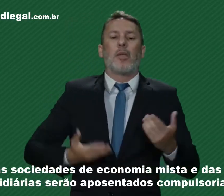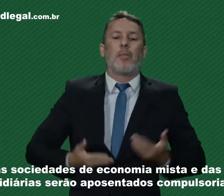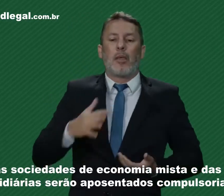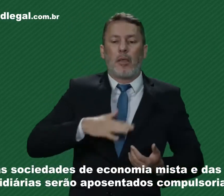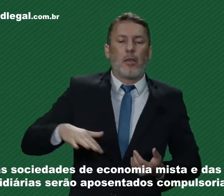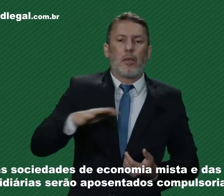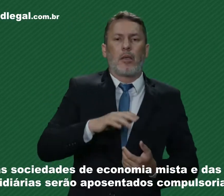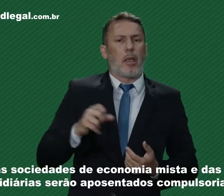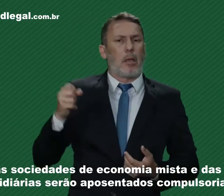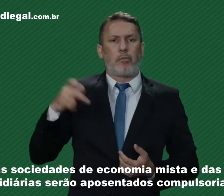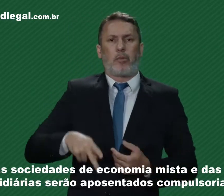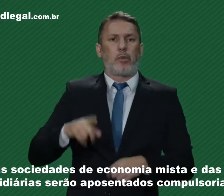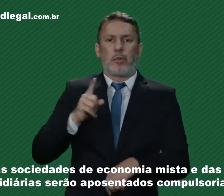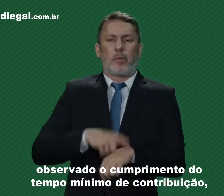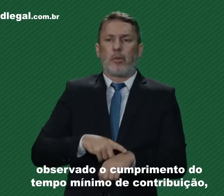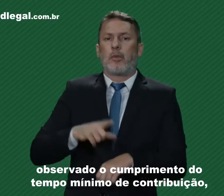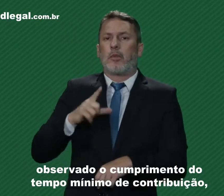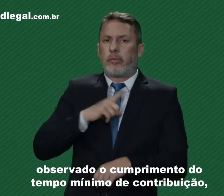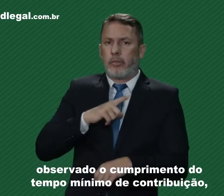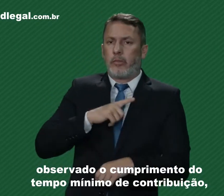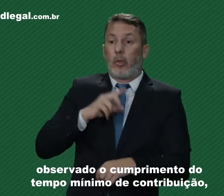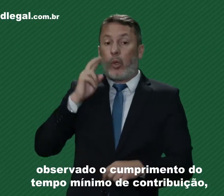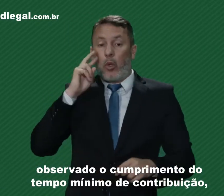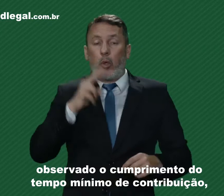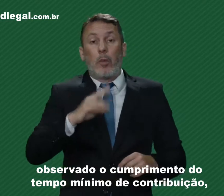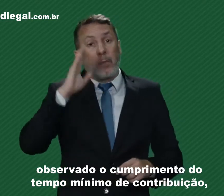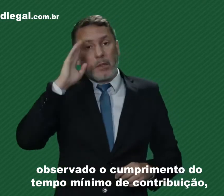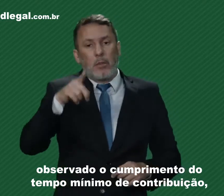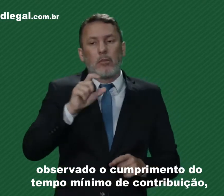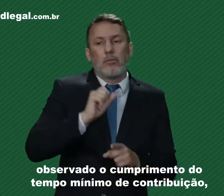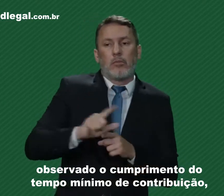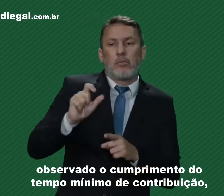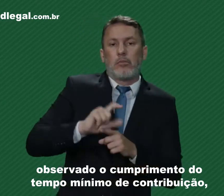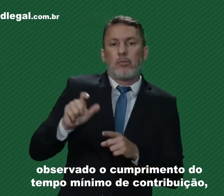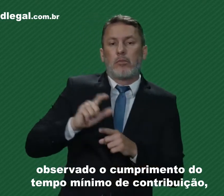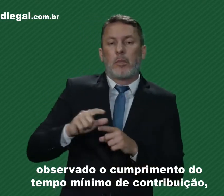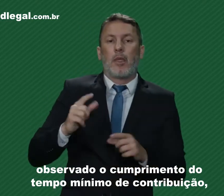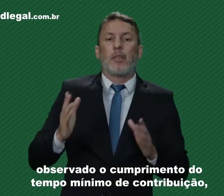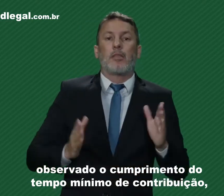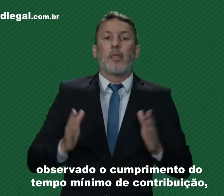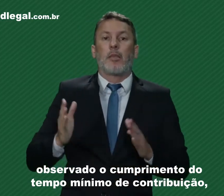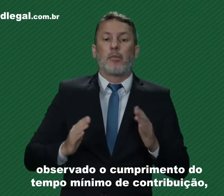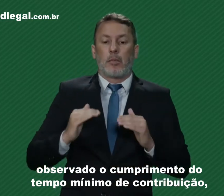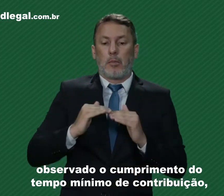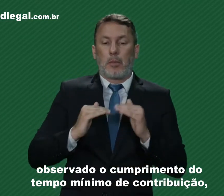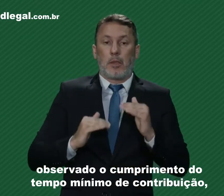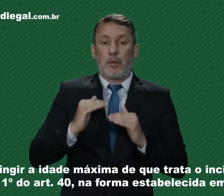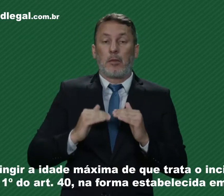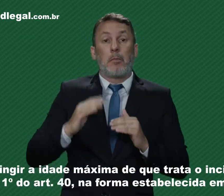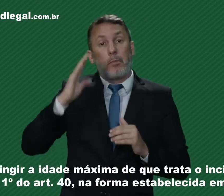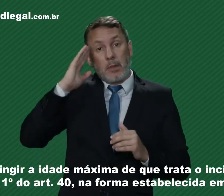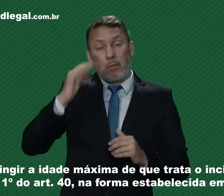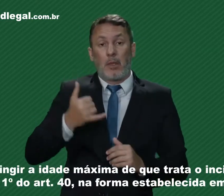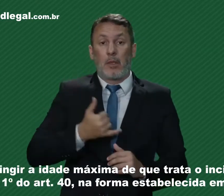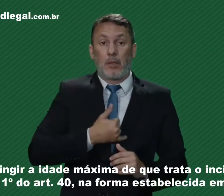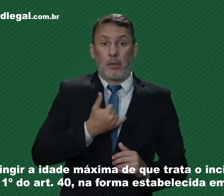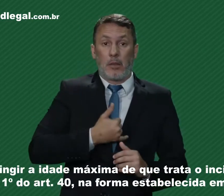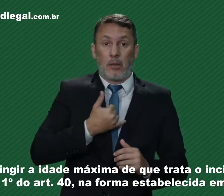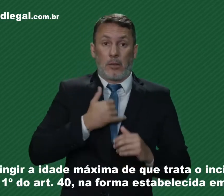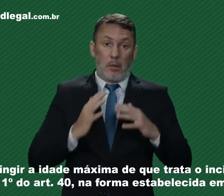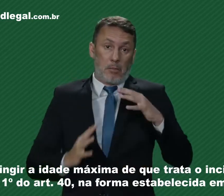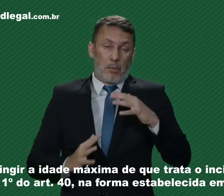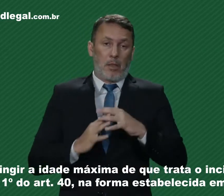serão aposentados compulsoriamente, observado o cumprimento do tempo mínimo de contribuição ao atingir a